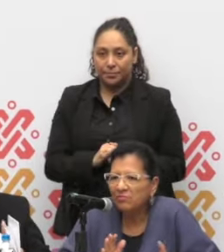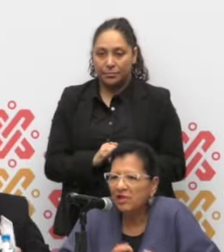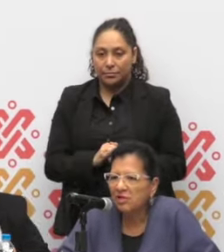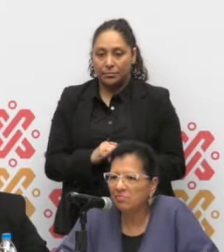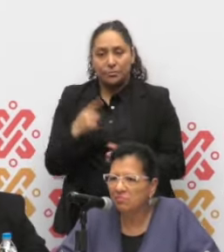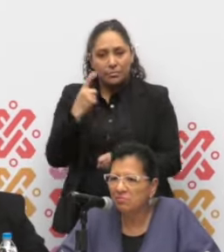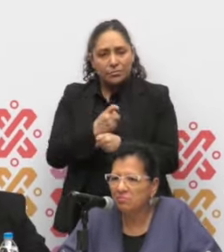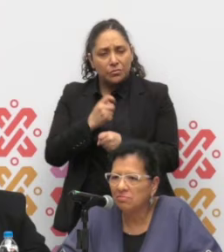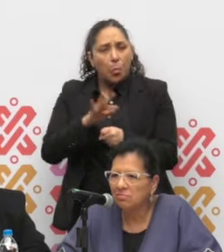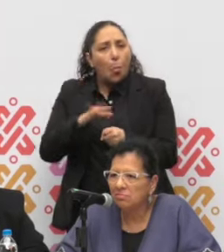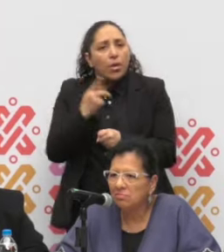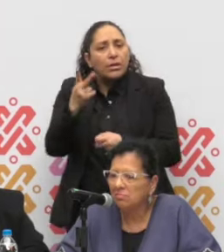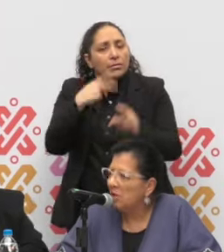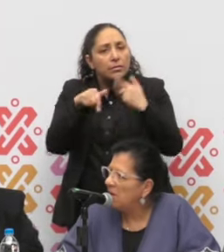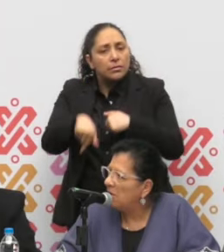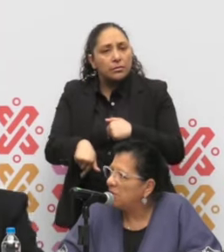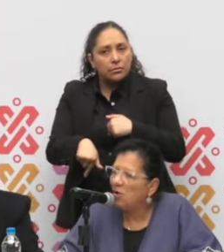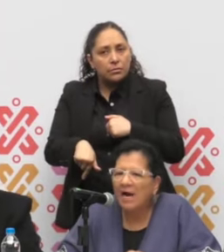¿Por qué estamos aquí?